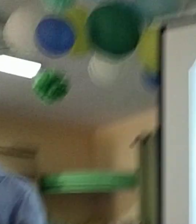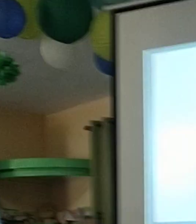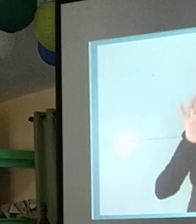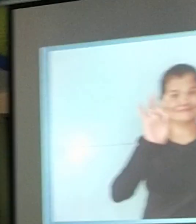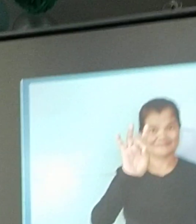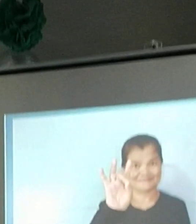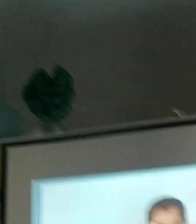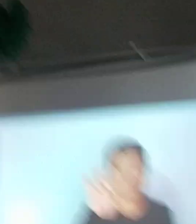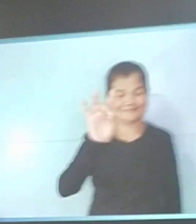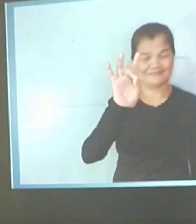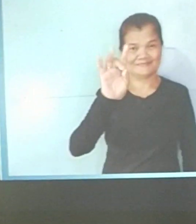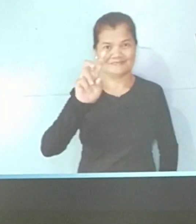Number 8.